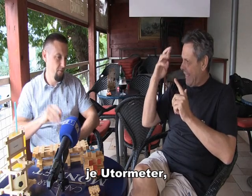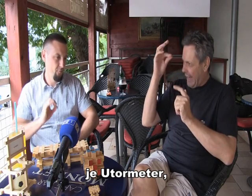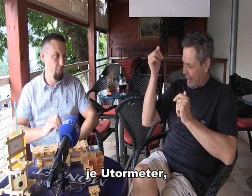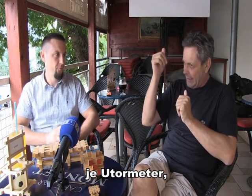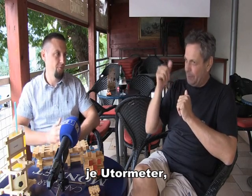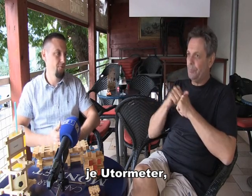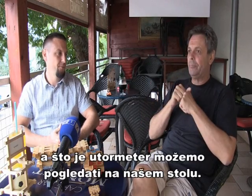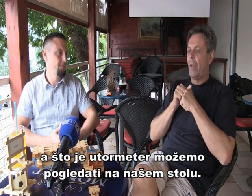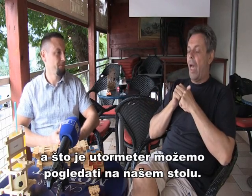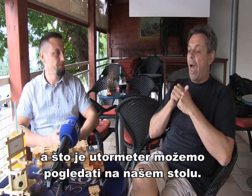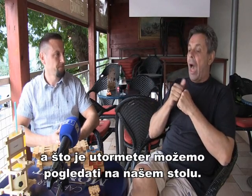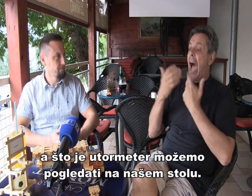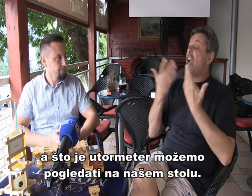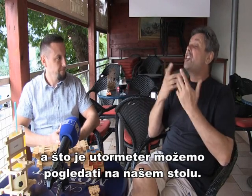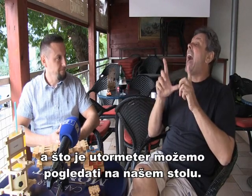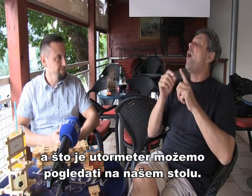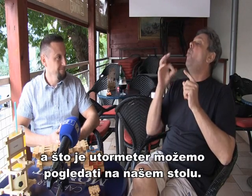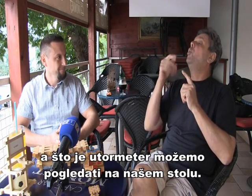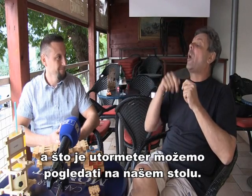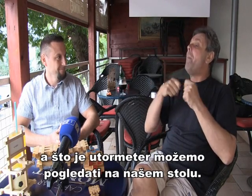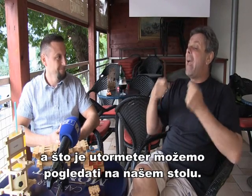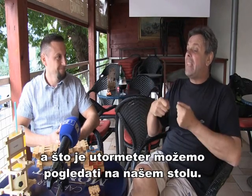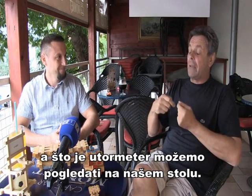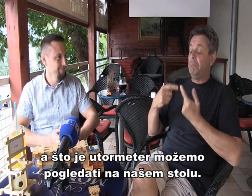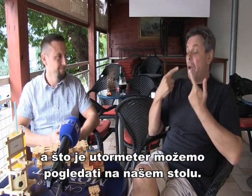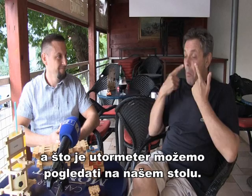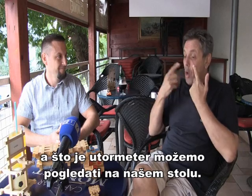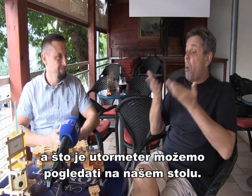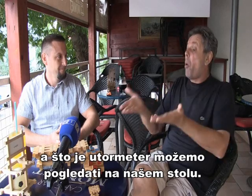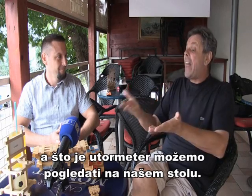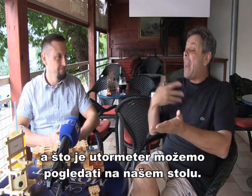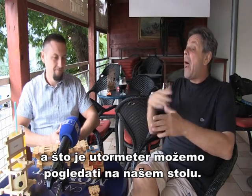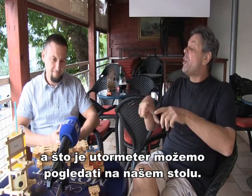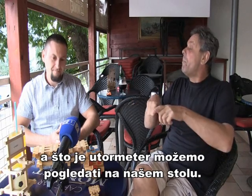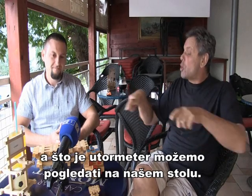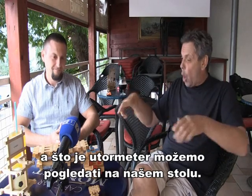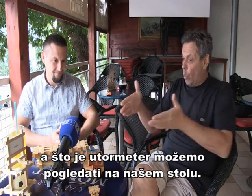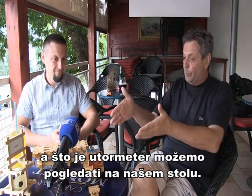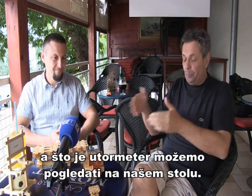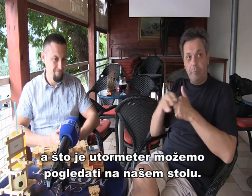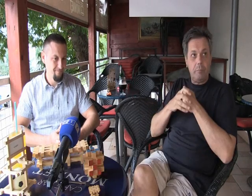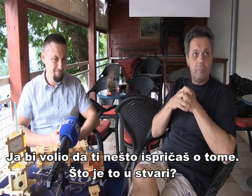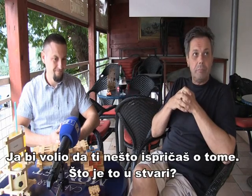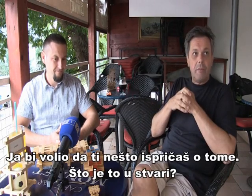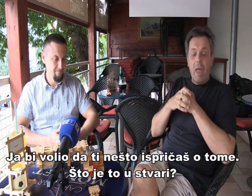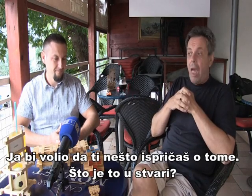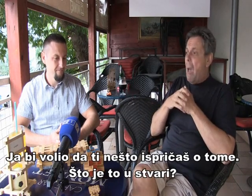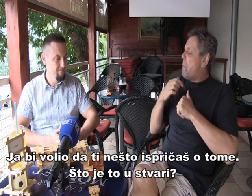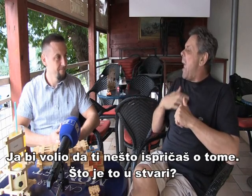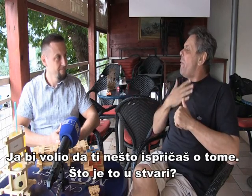meter. A šta je utor meter, možemo pogledati na našem stolu. Pa ja bih